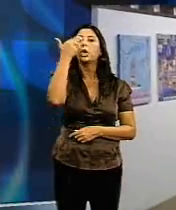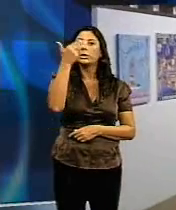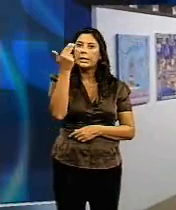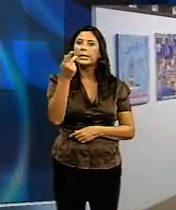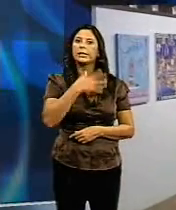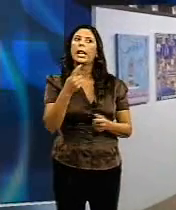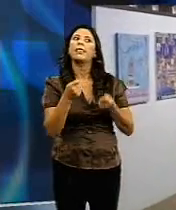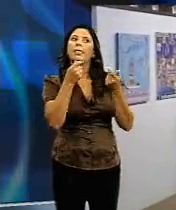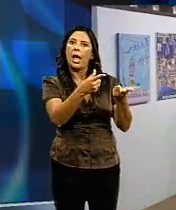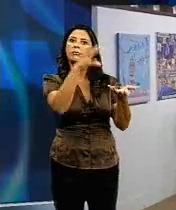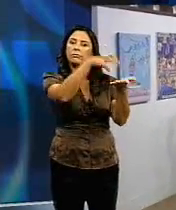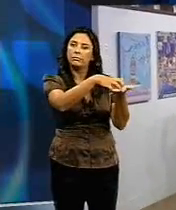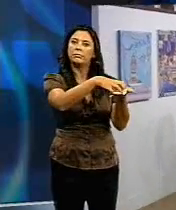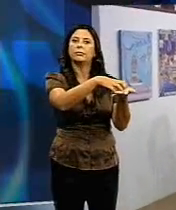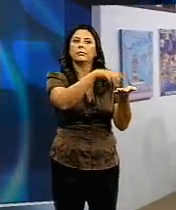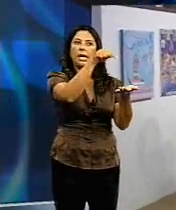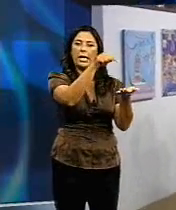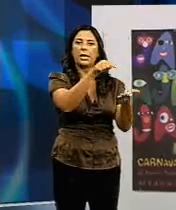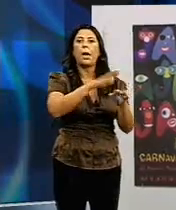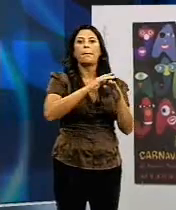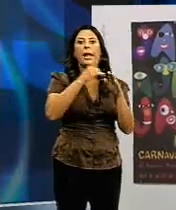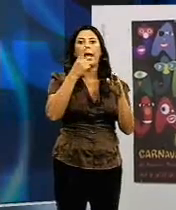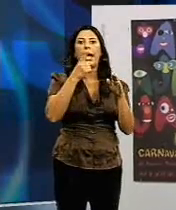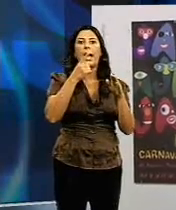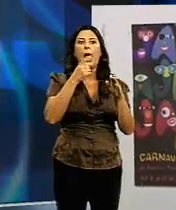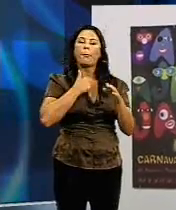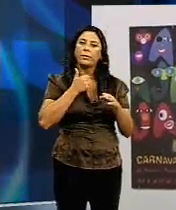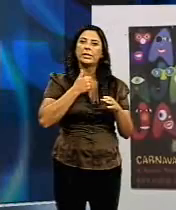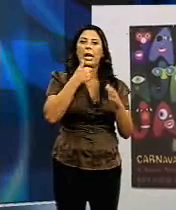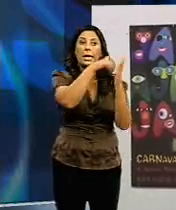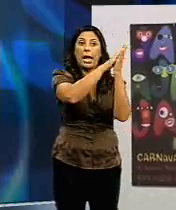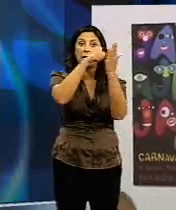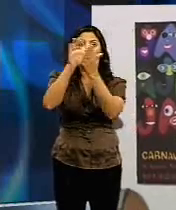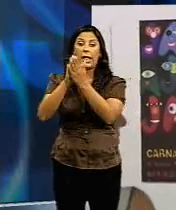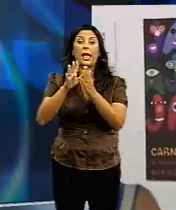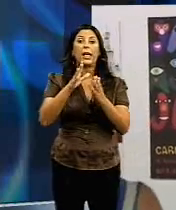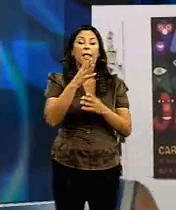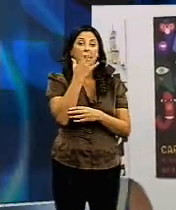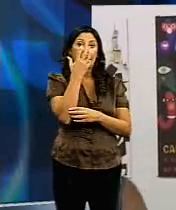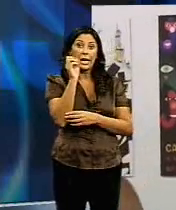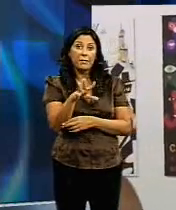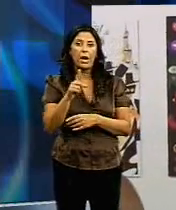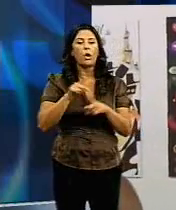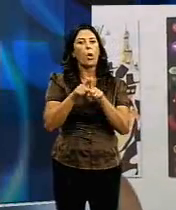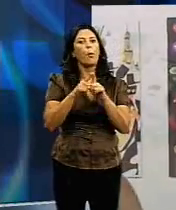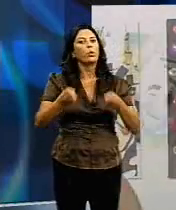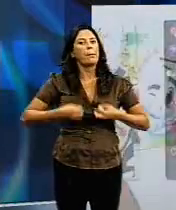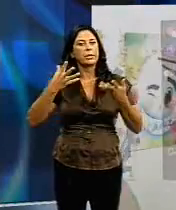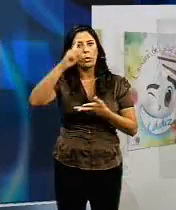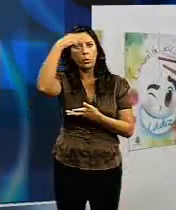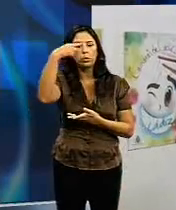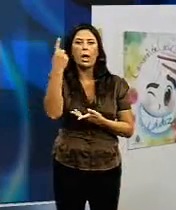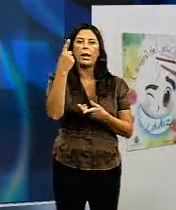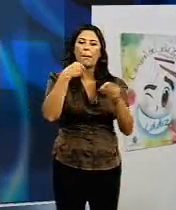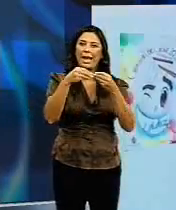elevar esta convocatoria para los carteles del carnaval a un nivel de expresión cultural en lo